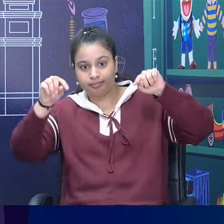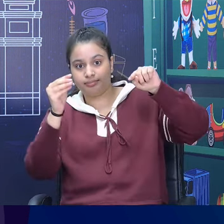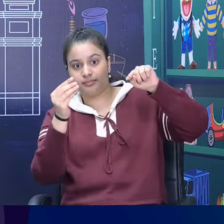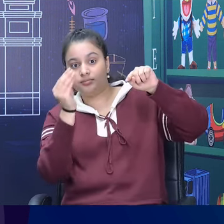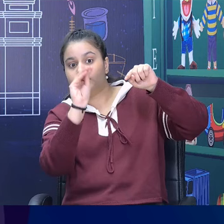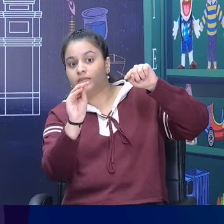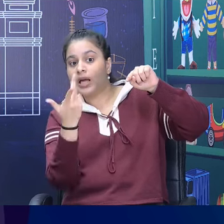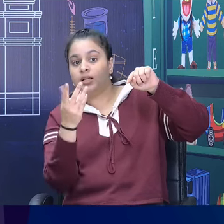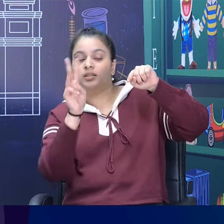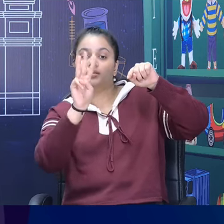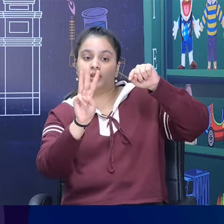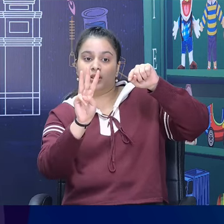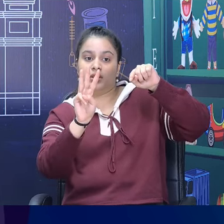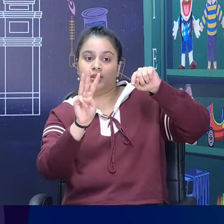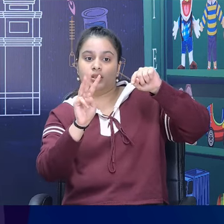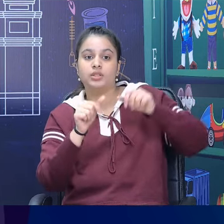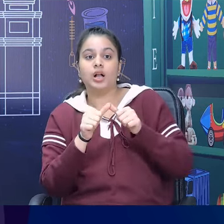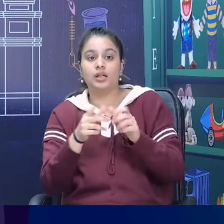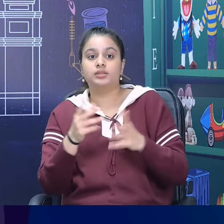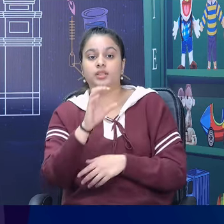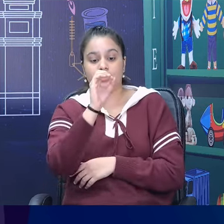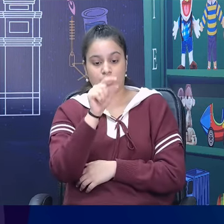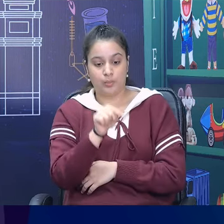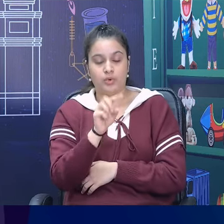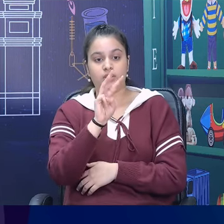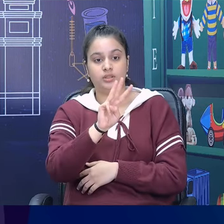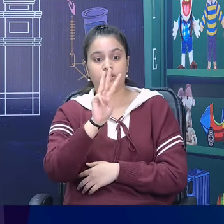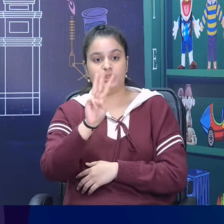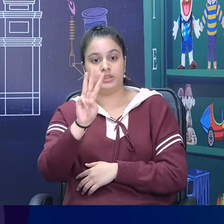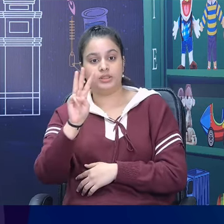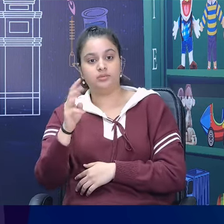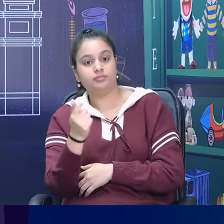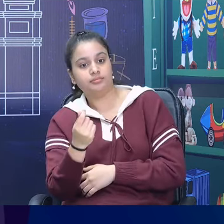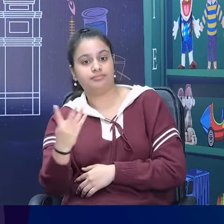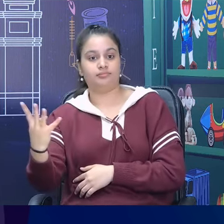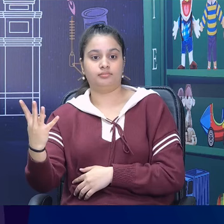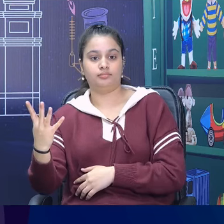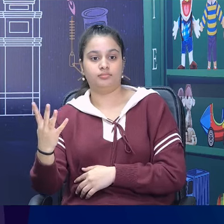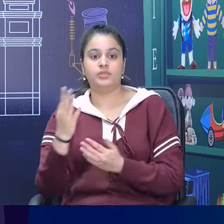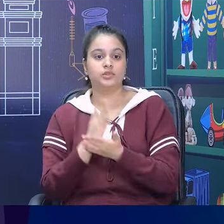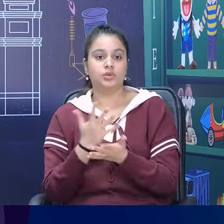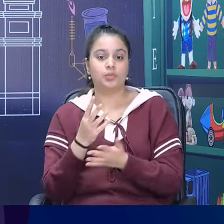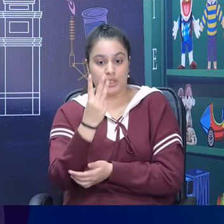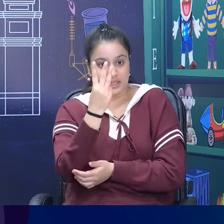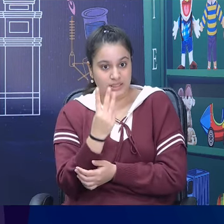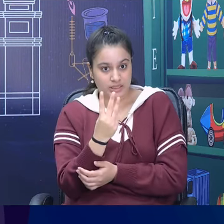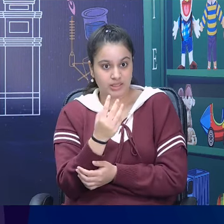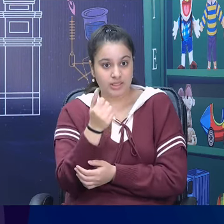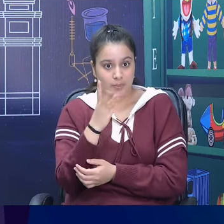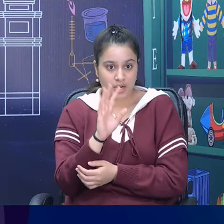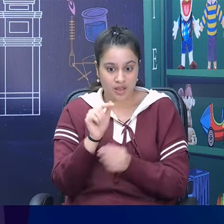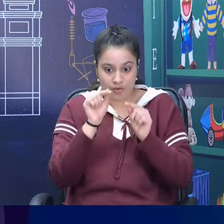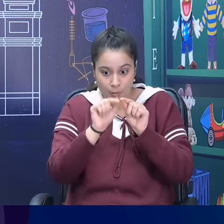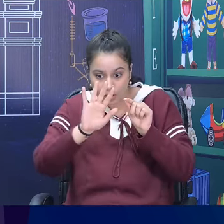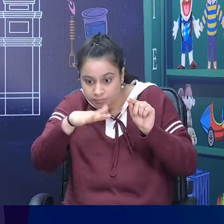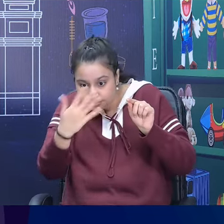आपको रिजल्ट मिलता है वो मिलता है 0.3333 एंड सो ऑन तो जो यह नंबर है थ्री डेसिमल्स के बाद वो ना